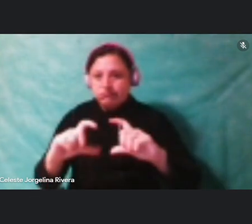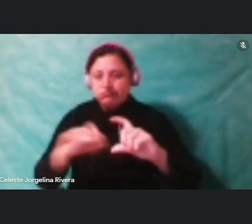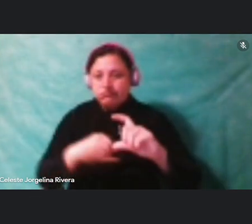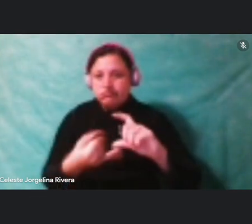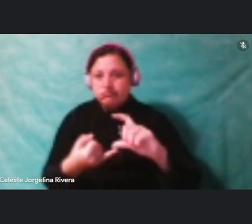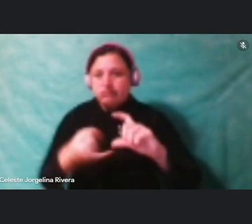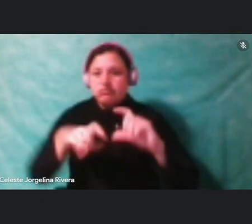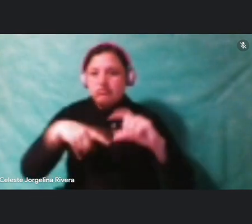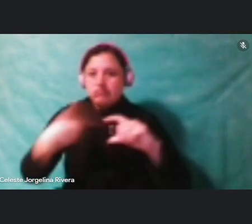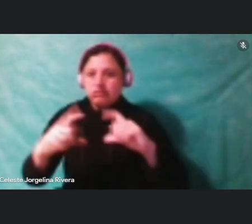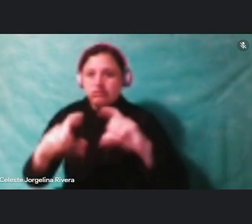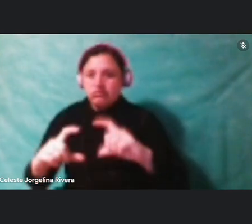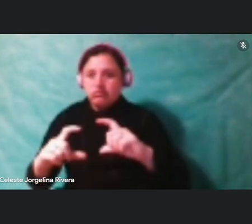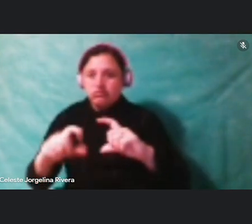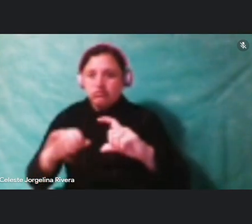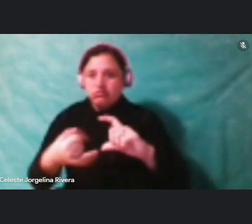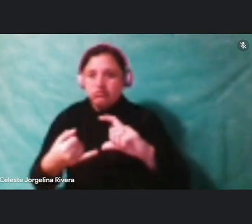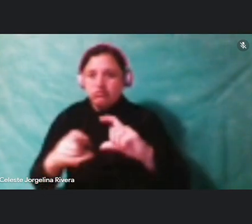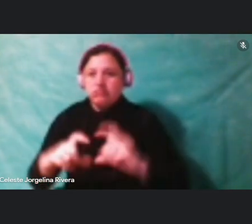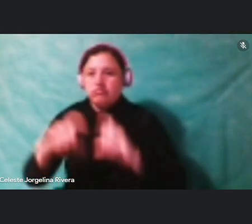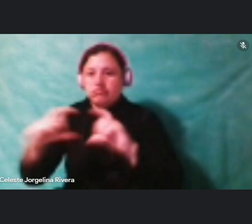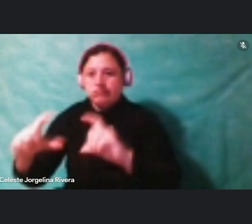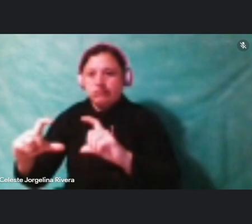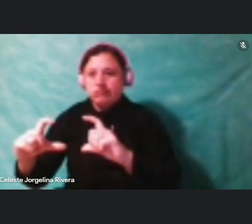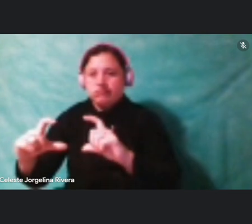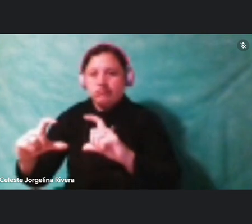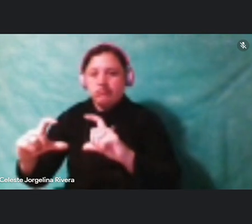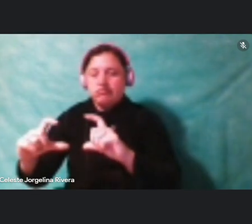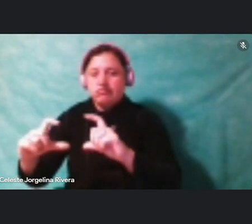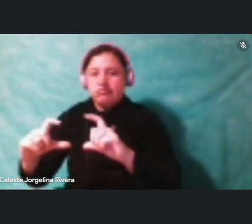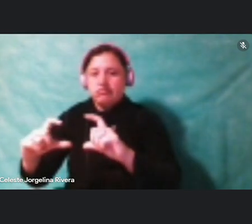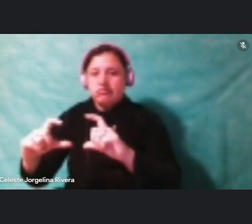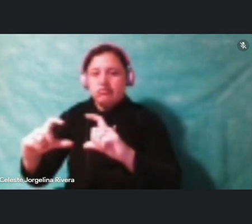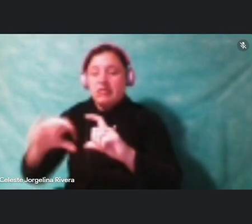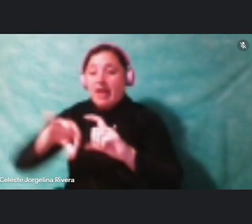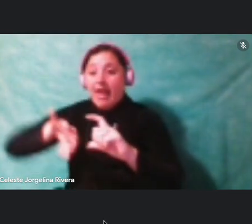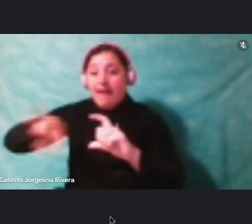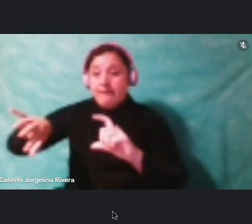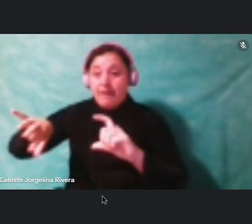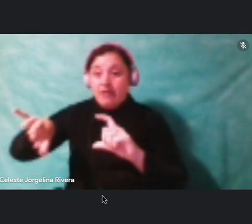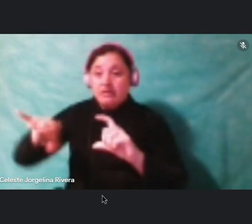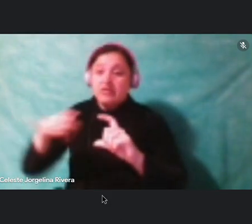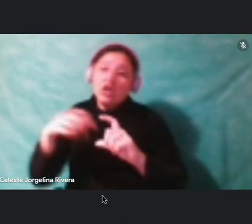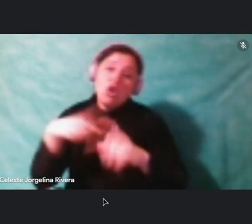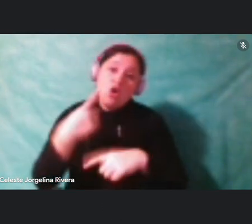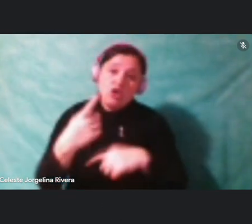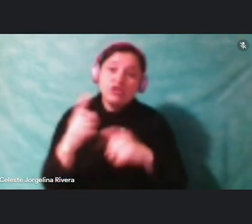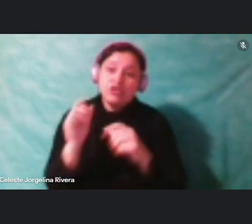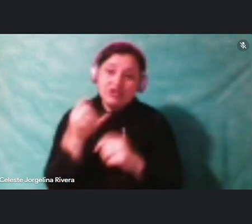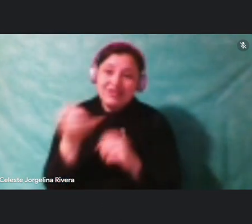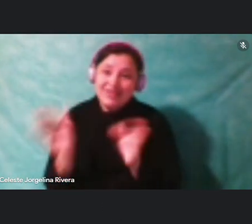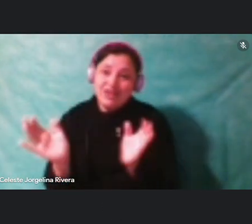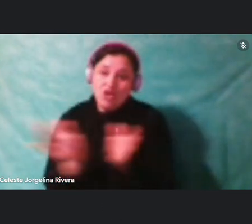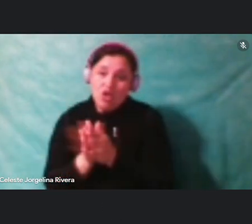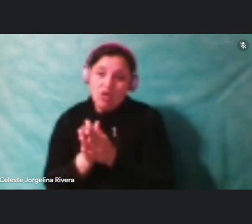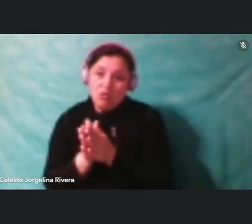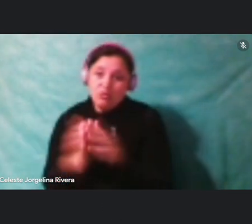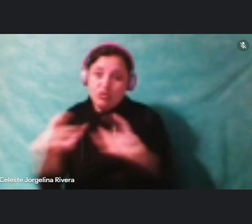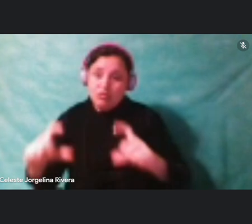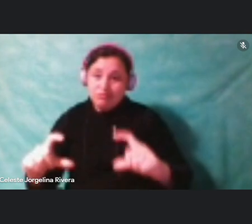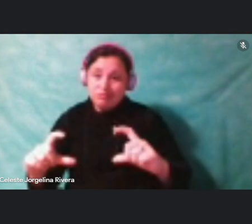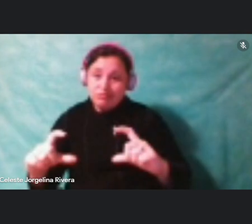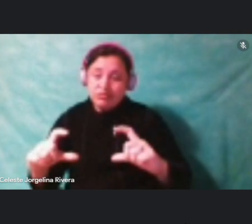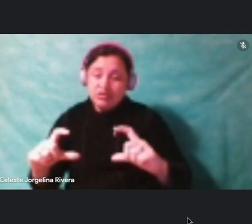reasoning, problem solving es otro aparte, esto sí es junto, sí, que no está separado por coma.